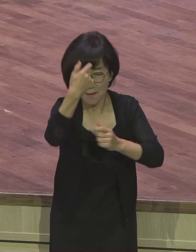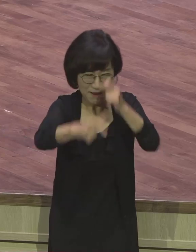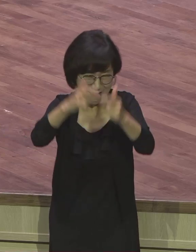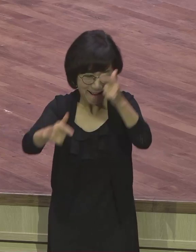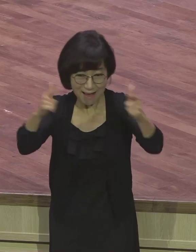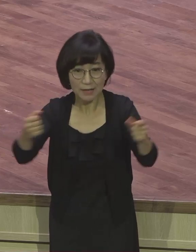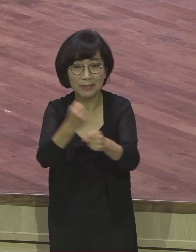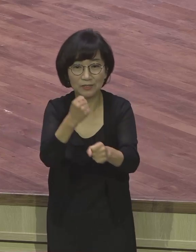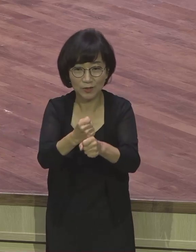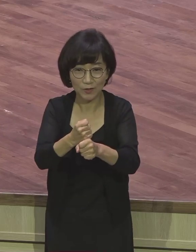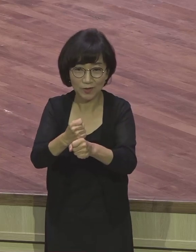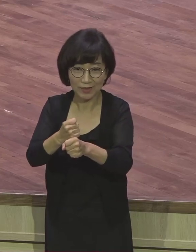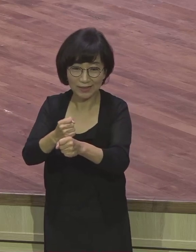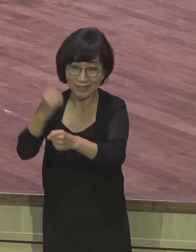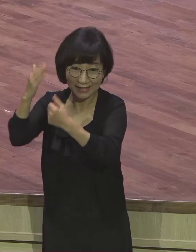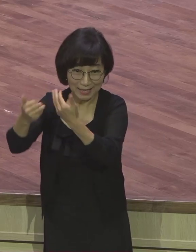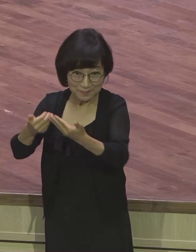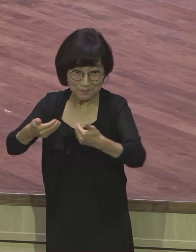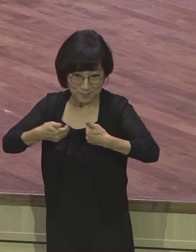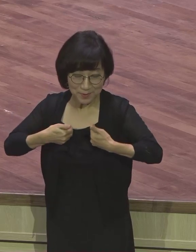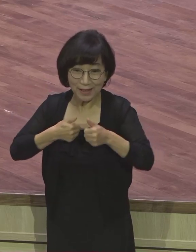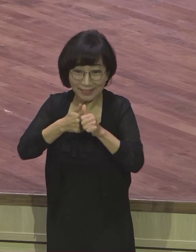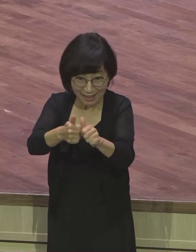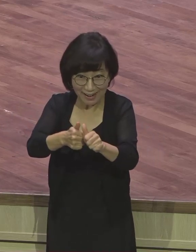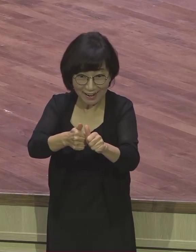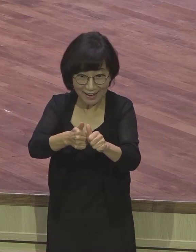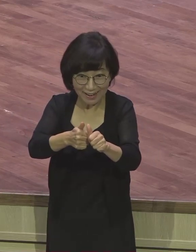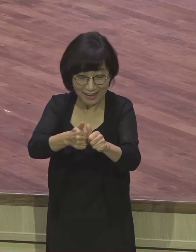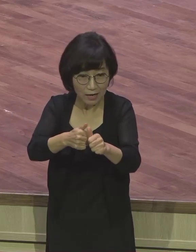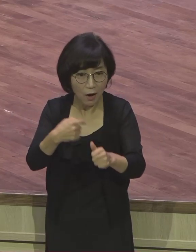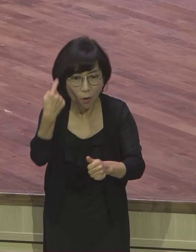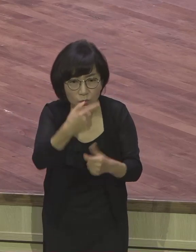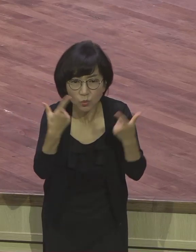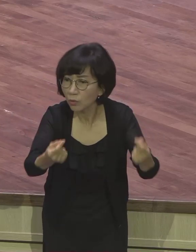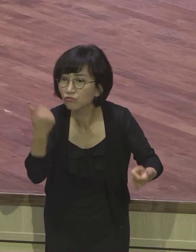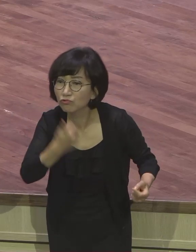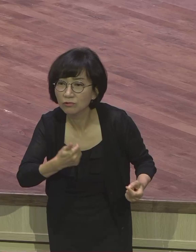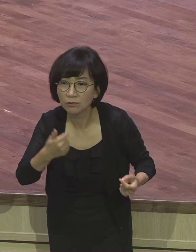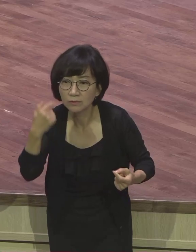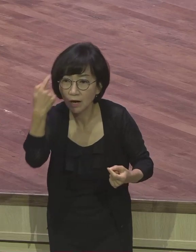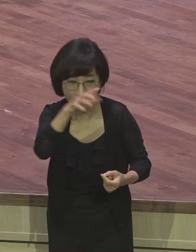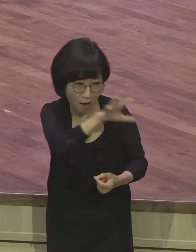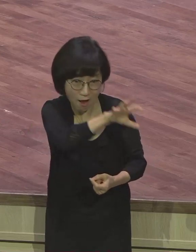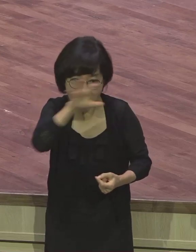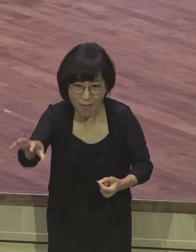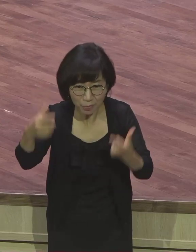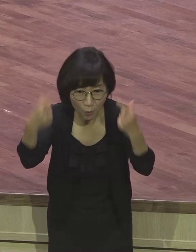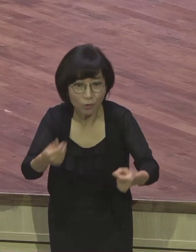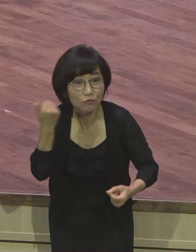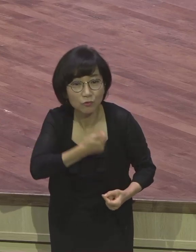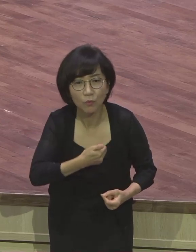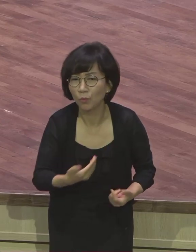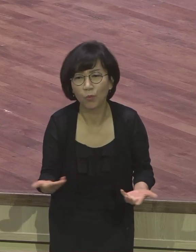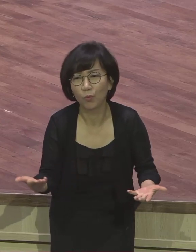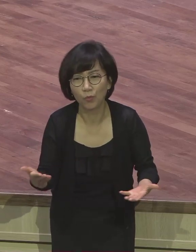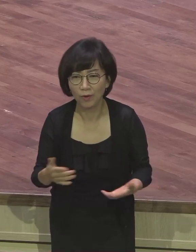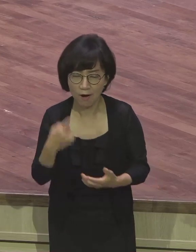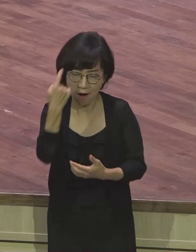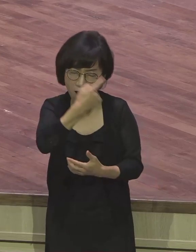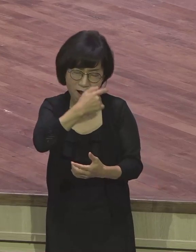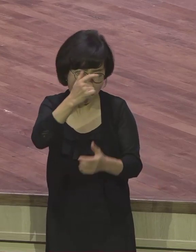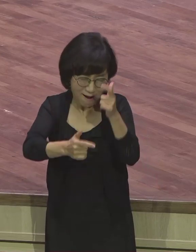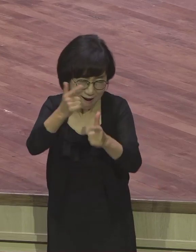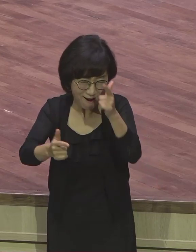만들었어요. 같은 사람 한 명도 없어요. 내가 안 맞다고 틀렸다고 하면 안 돼요. 다른